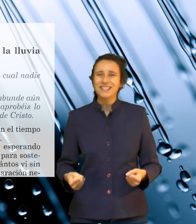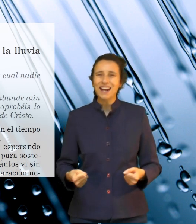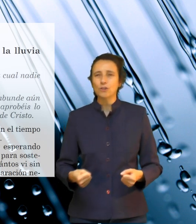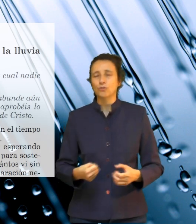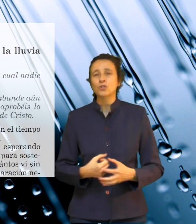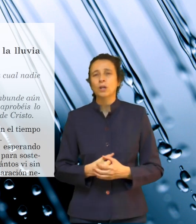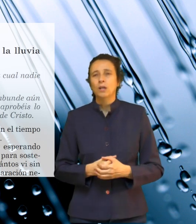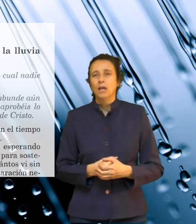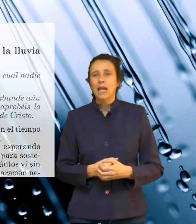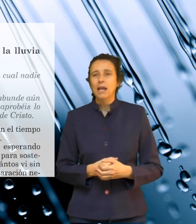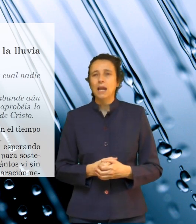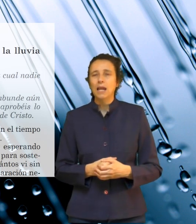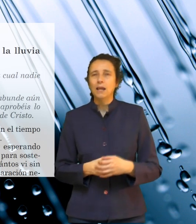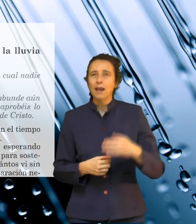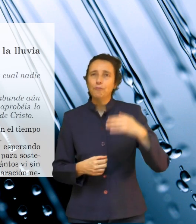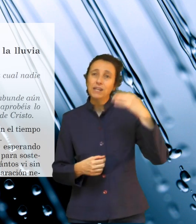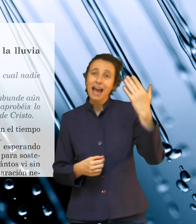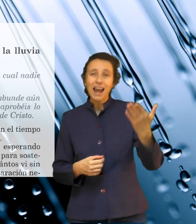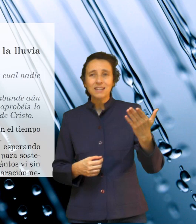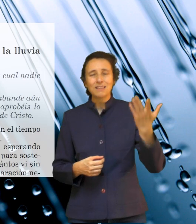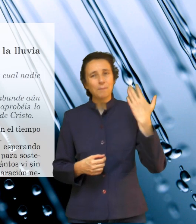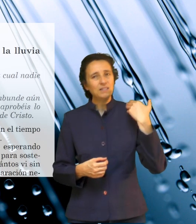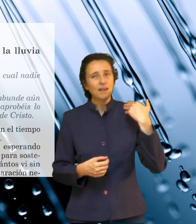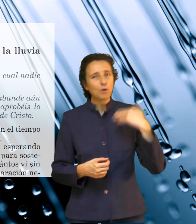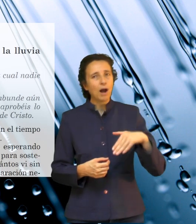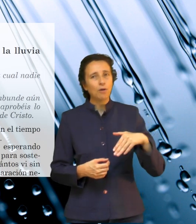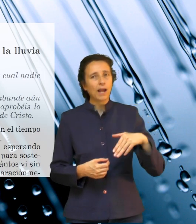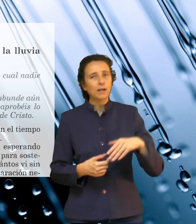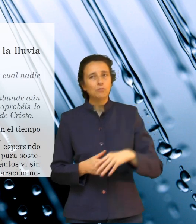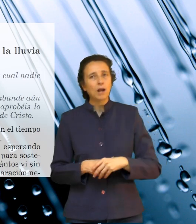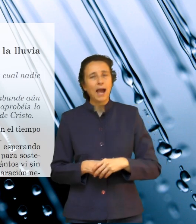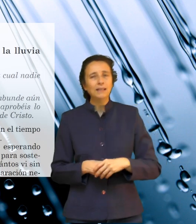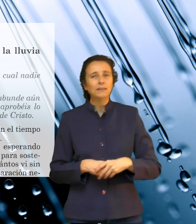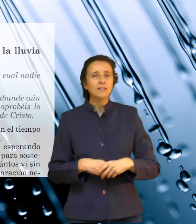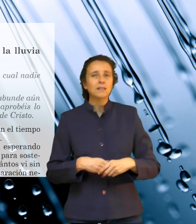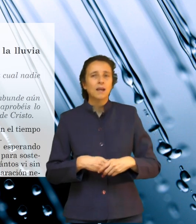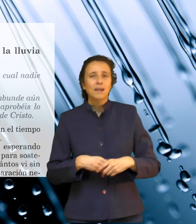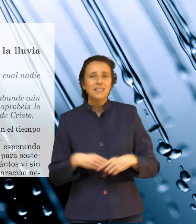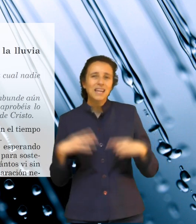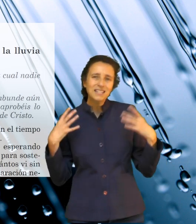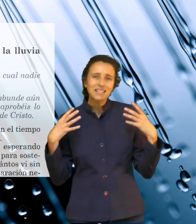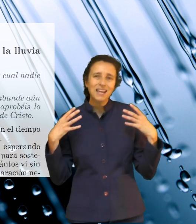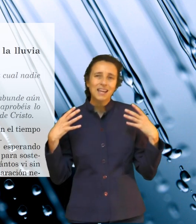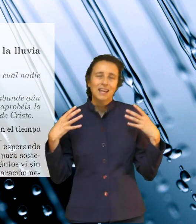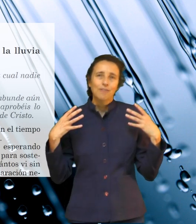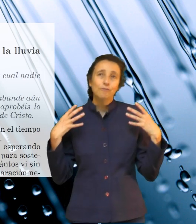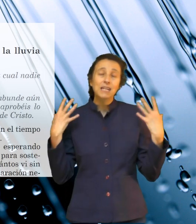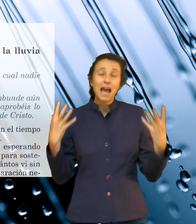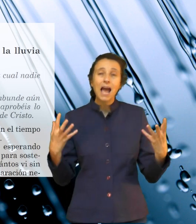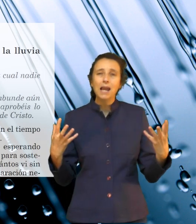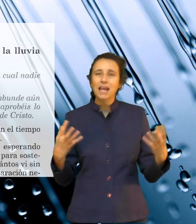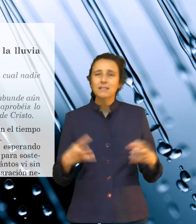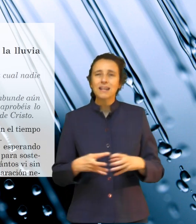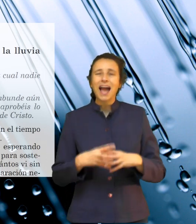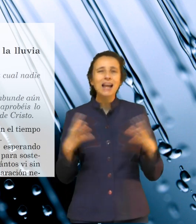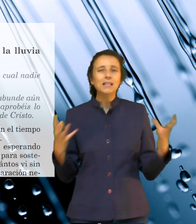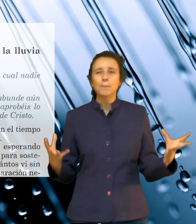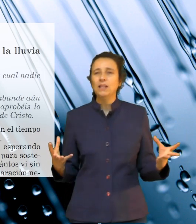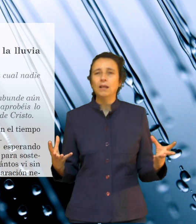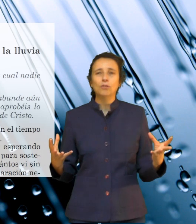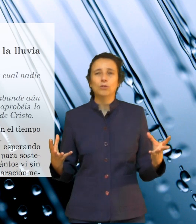debemos cansarnos. El final está más cerca ahora que nunca antes, y ese final